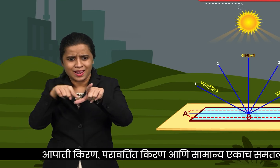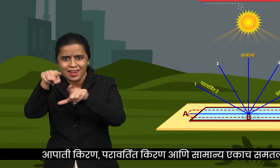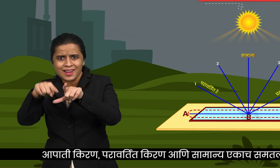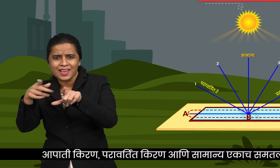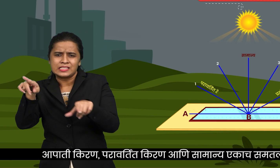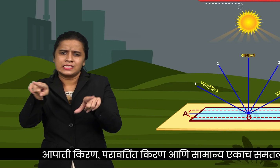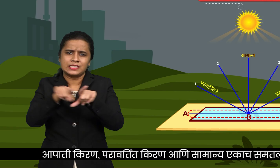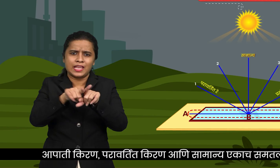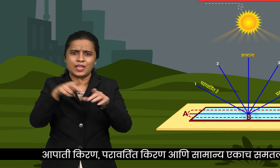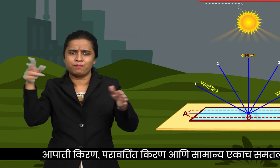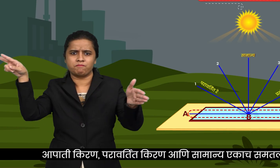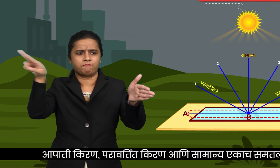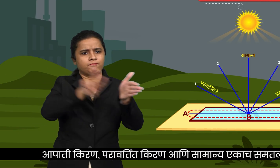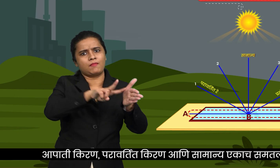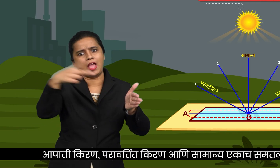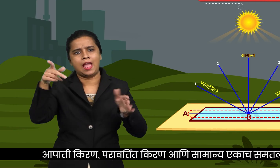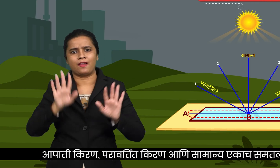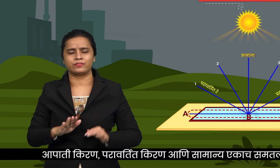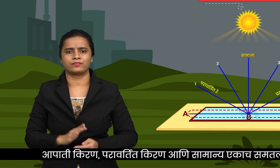समतलात असतात.